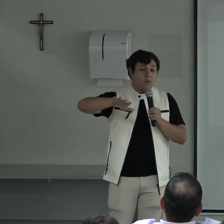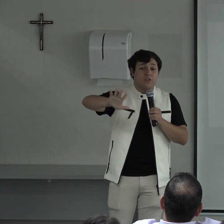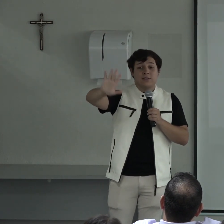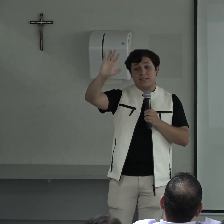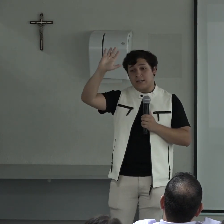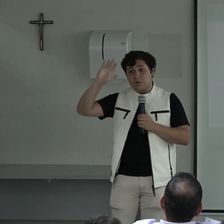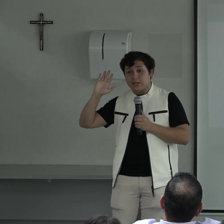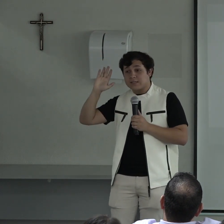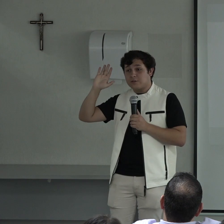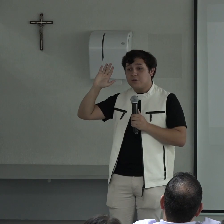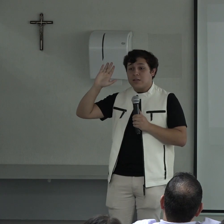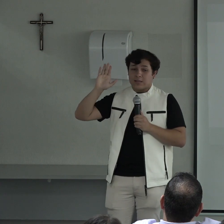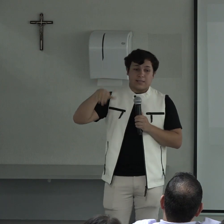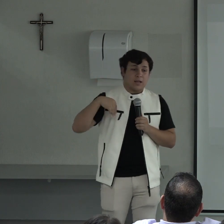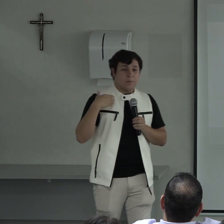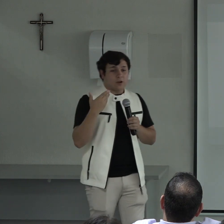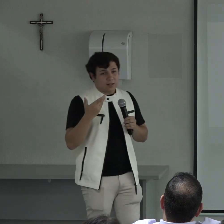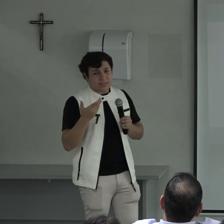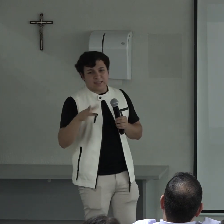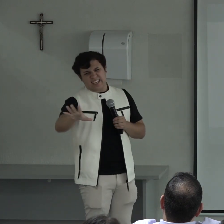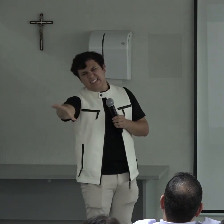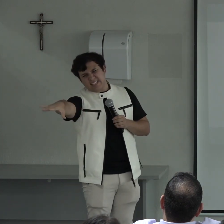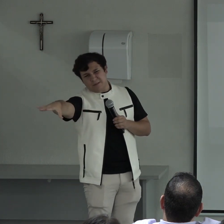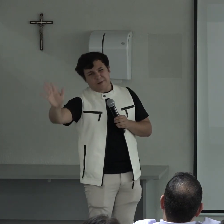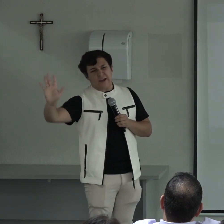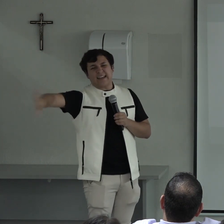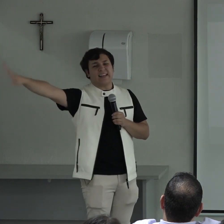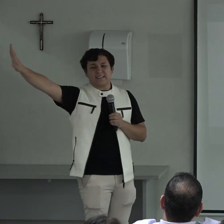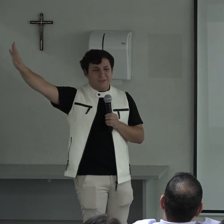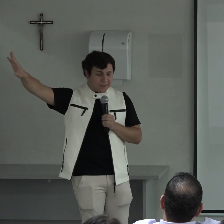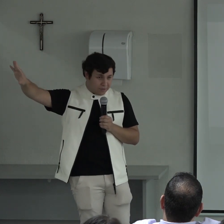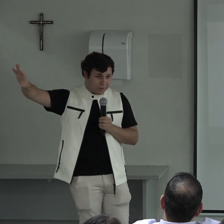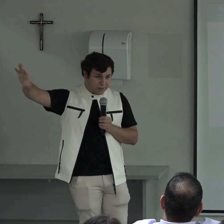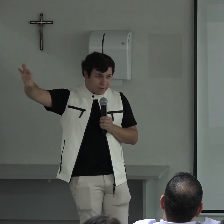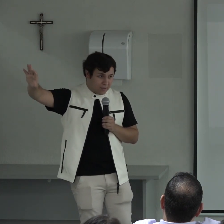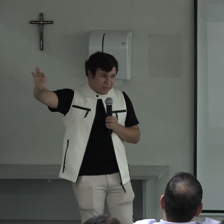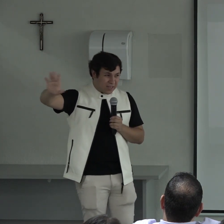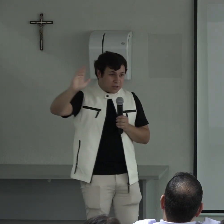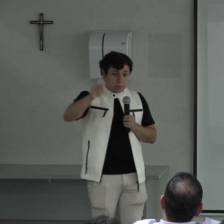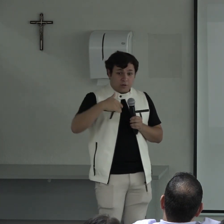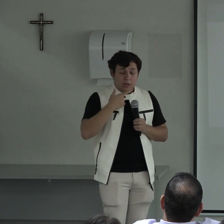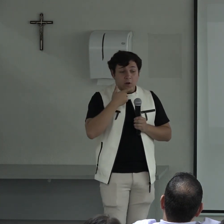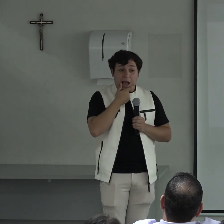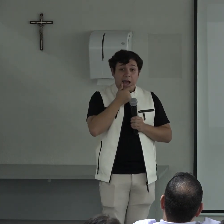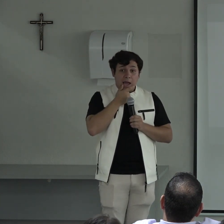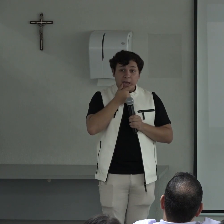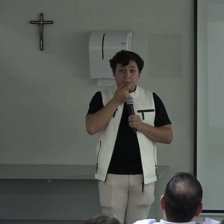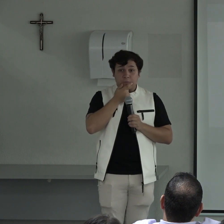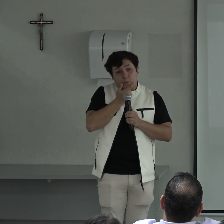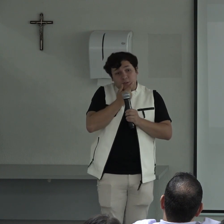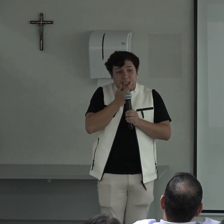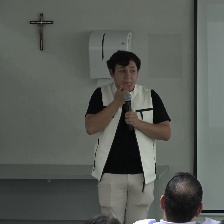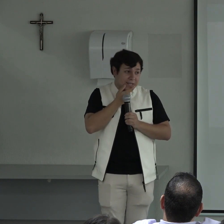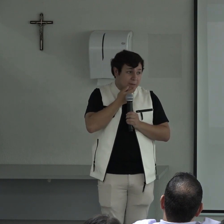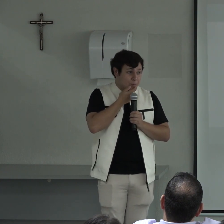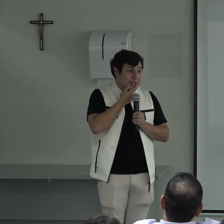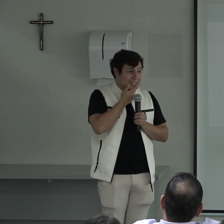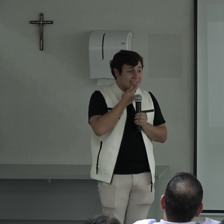les hicieron caso, que si a lo mejor le decían, sí existen, pero ahí déjalas a un lado. Entonces cuando dijeron, no, pues que también hay que ponerles